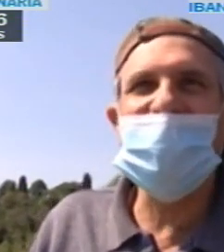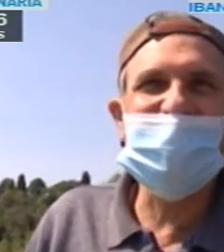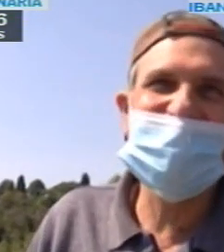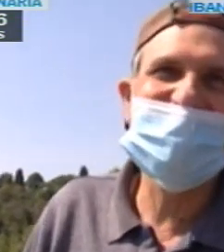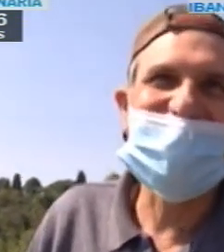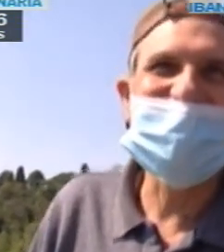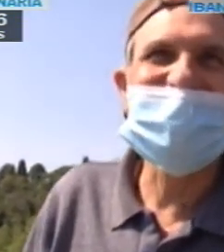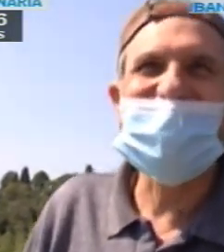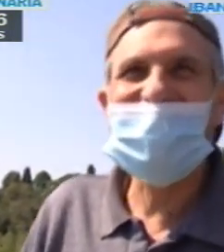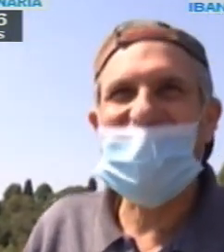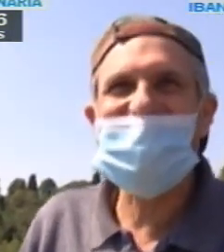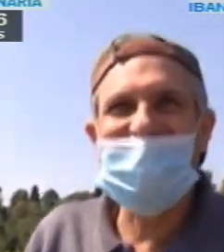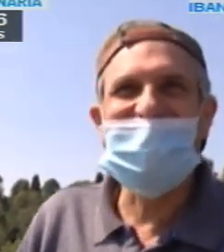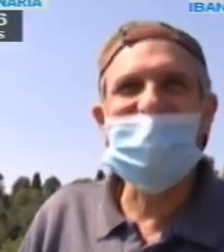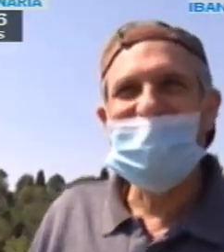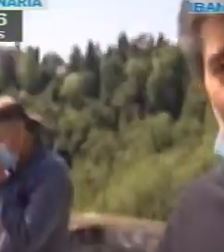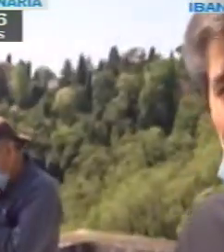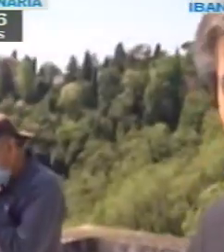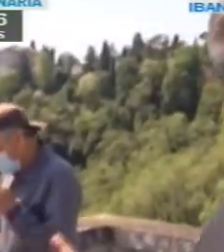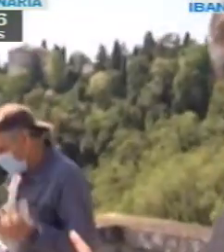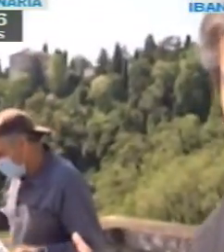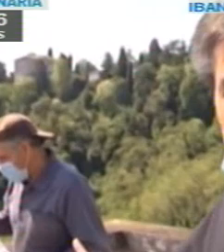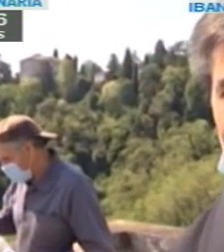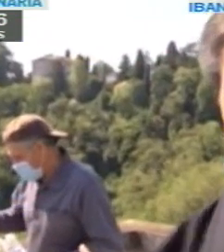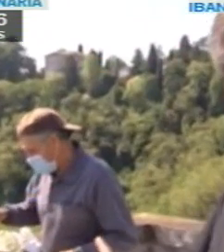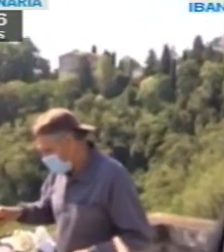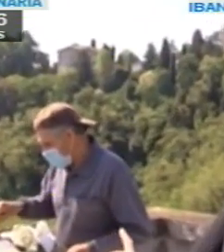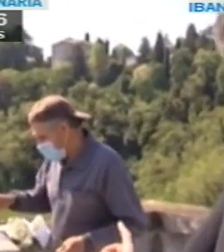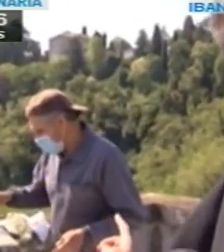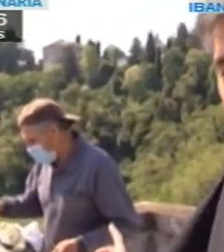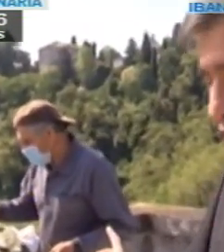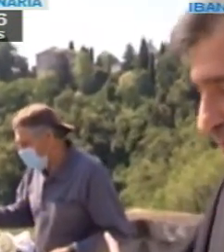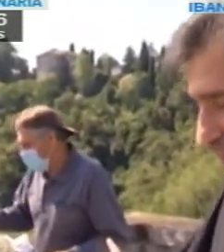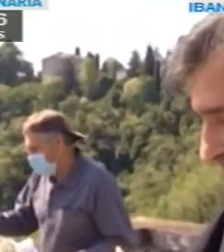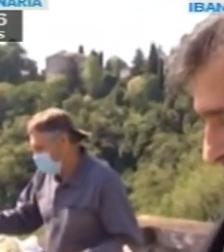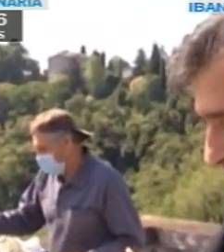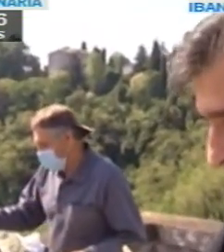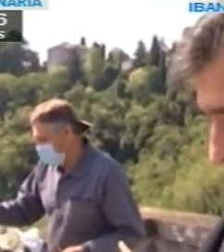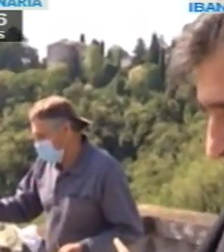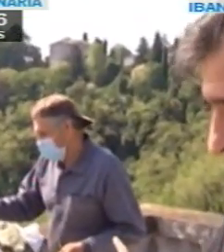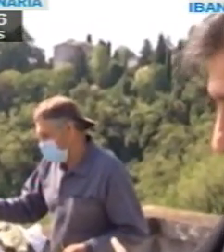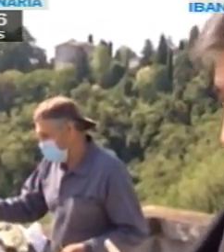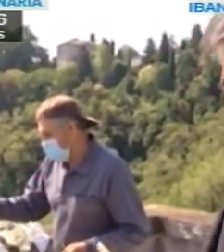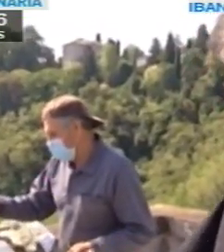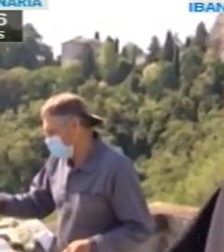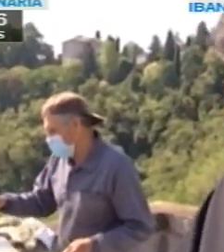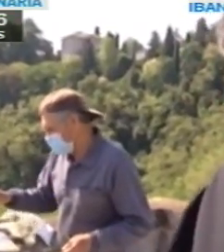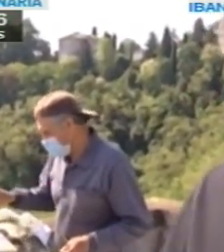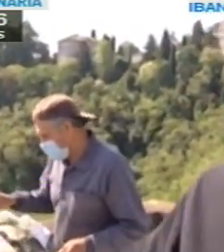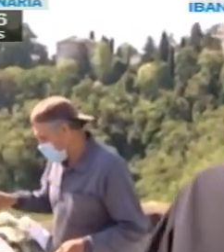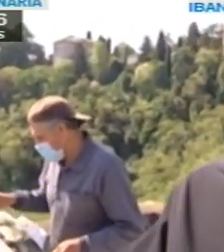ecco, veramente, grazie. Bellissimo il messaggio di Fra Giovan